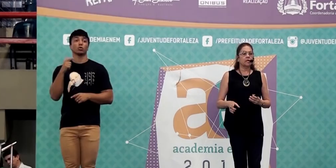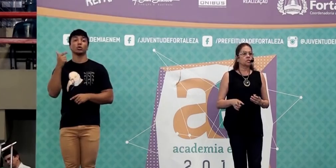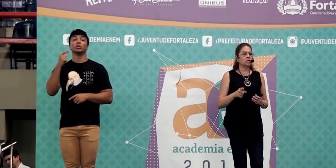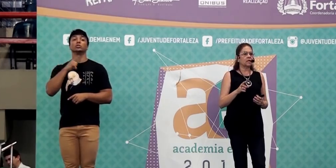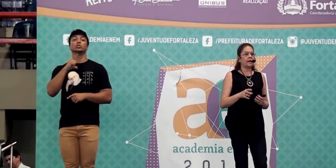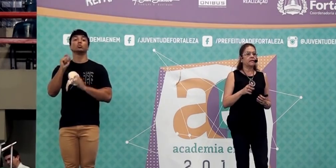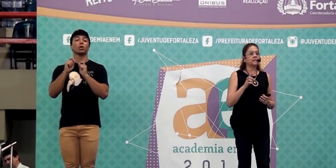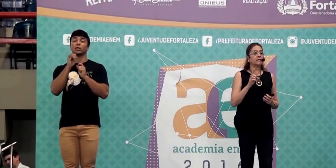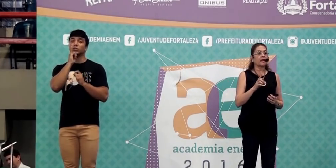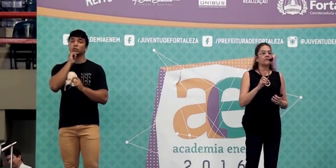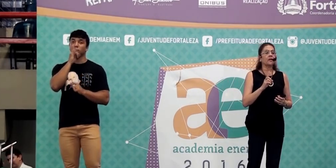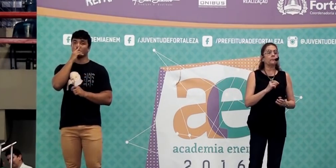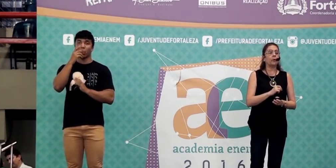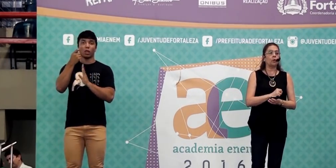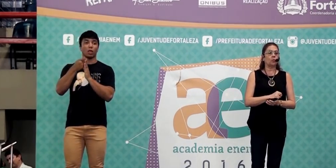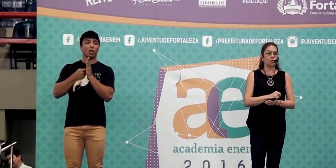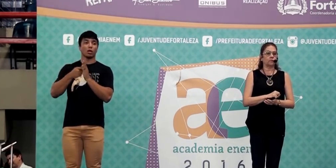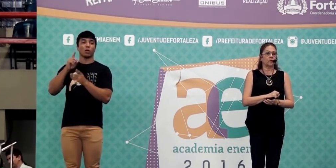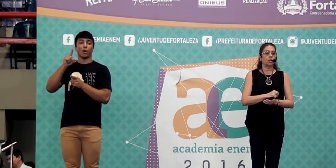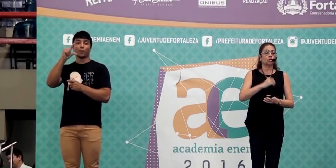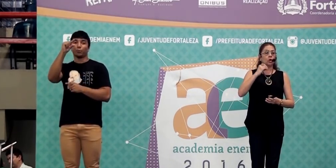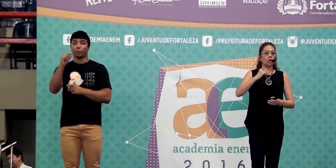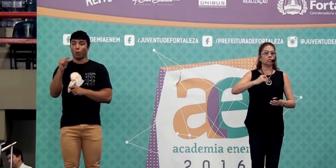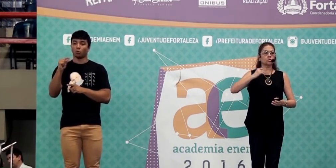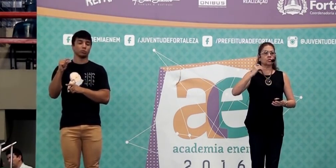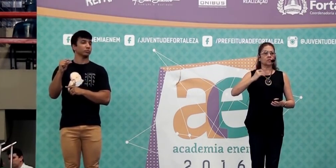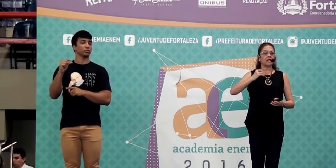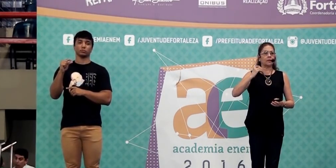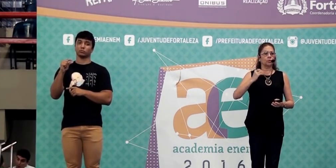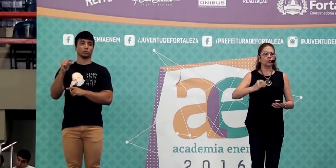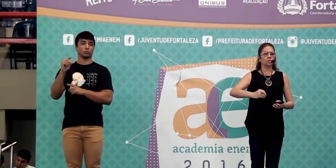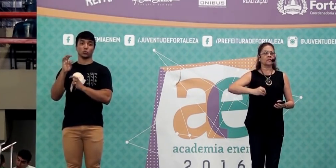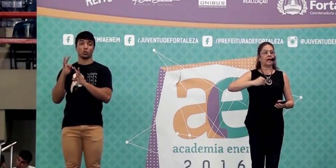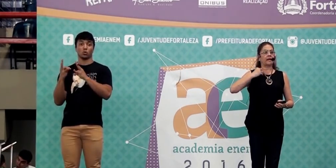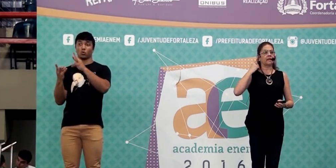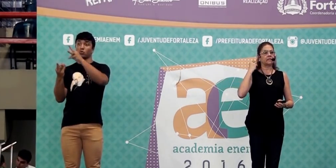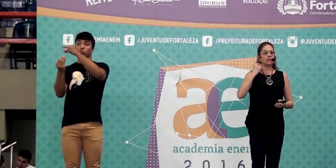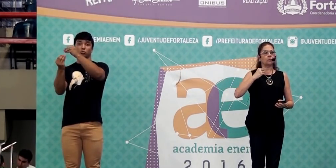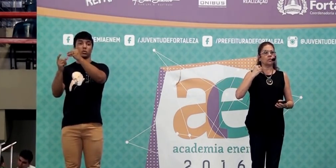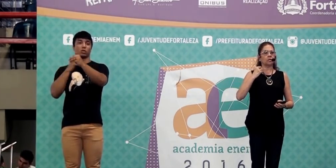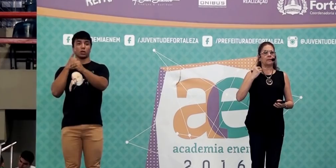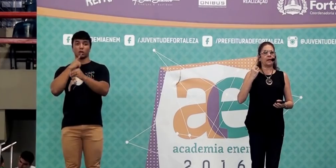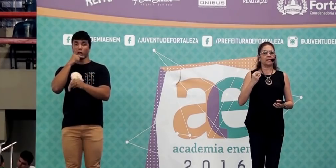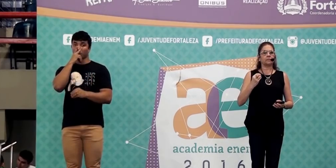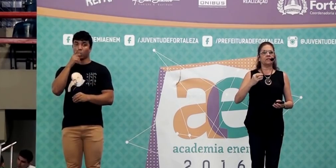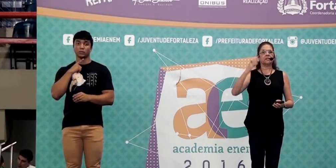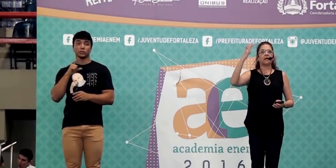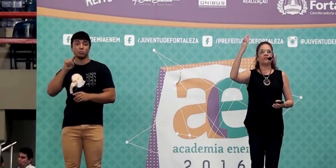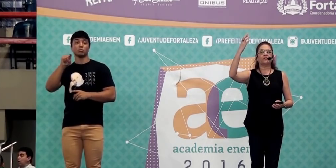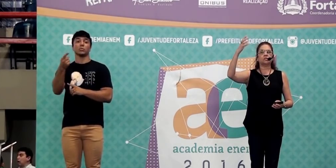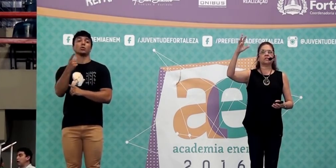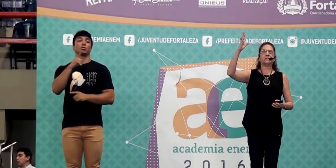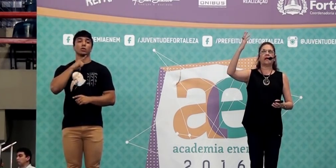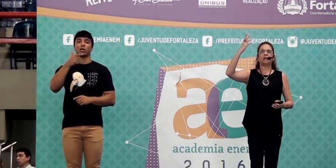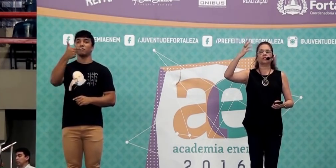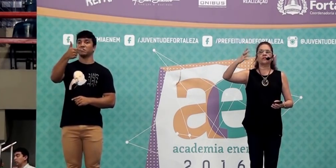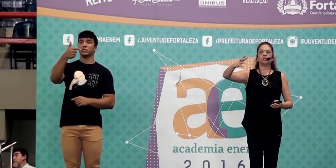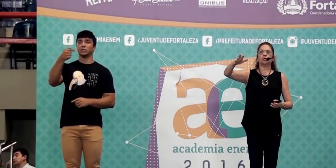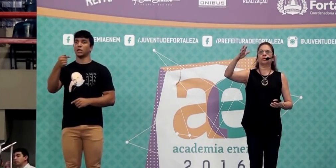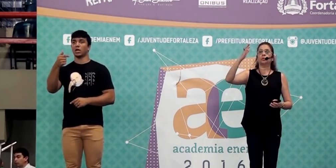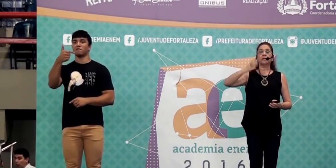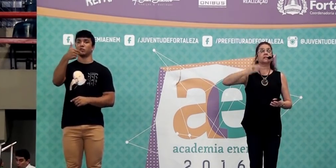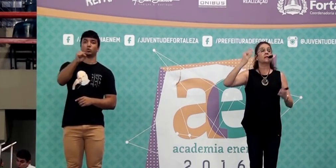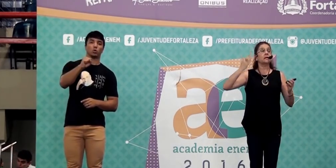Enem escrevem pouco. Todos os alunos com a redação com nota máxima escrevem